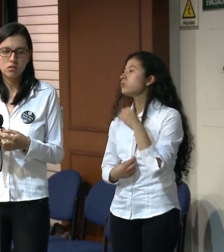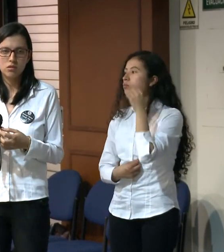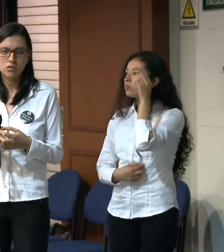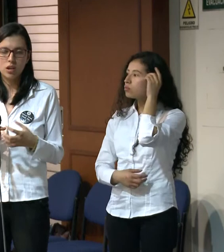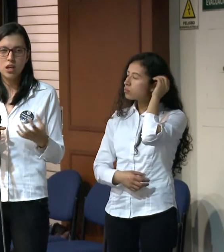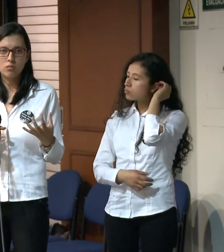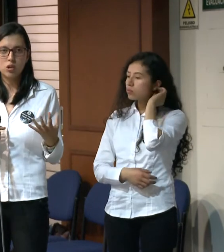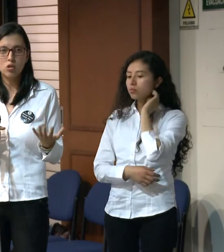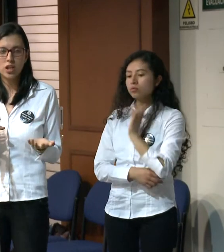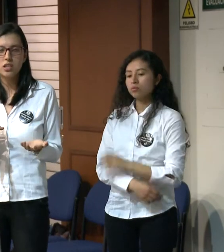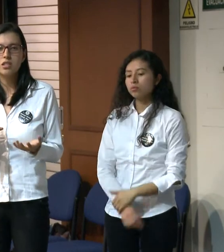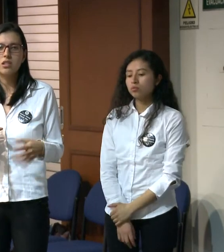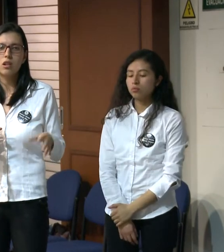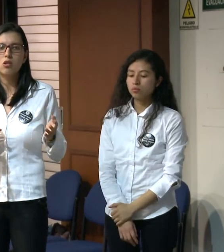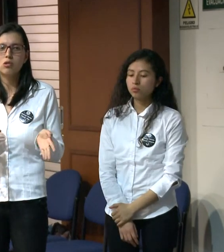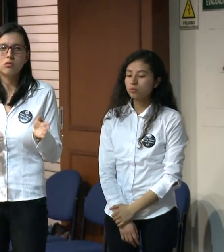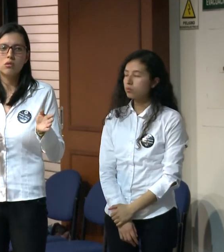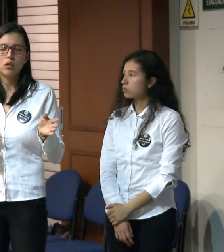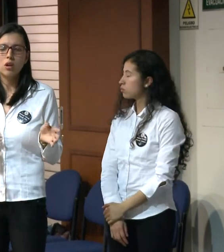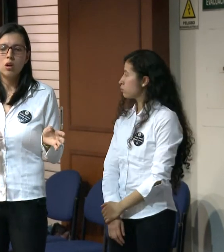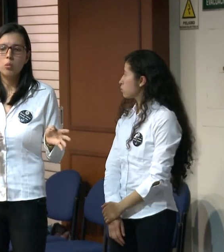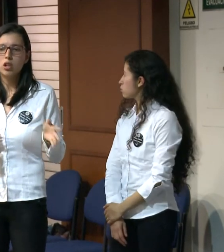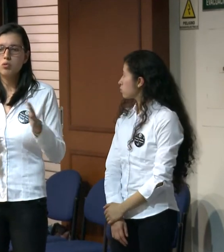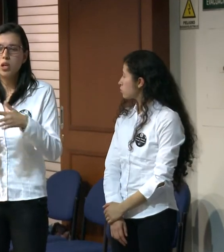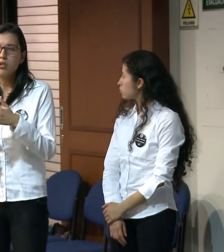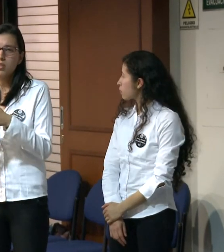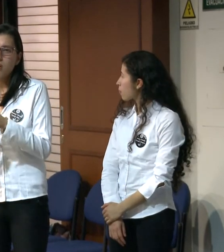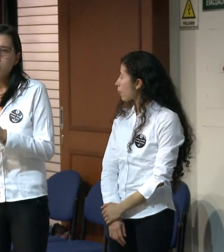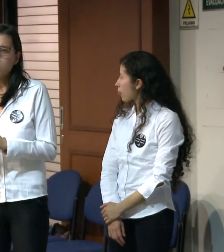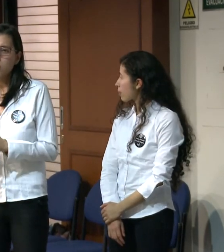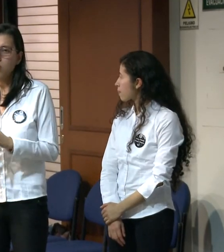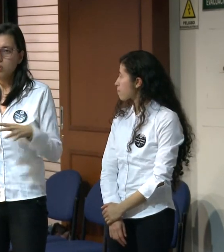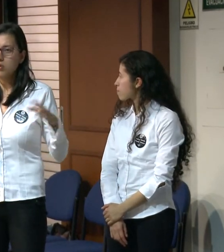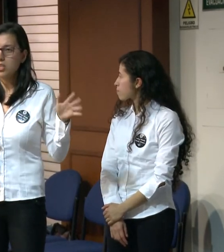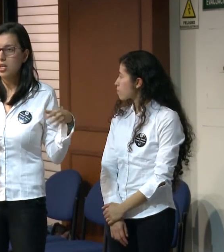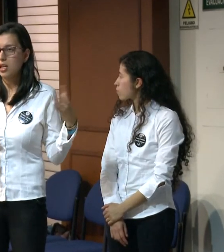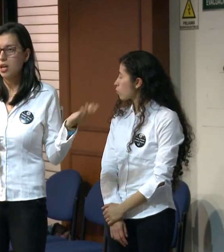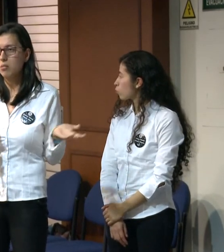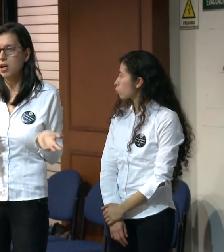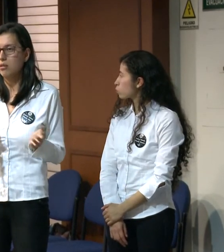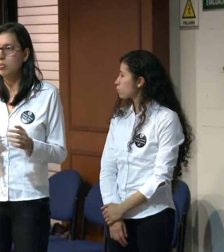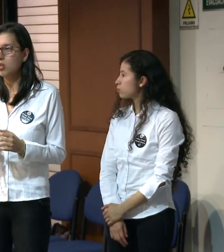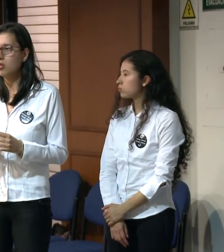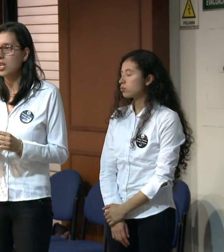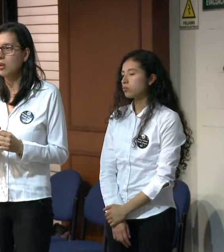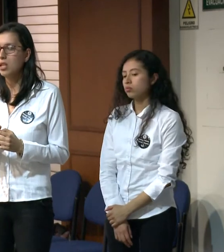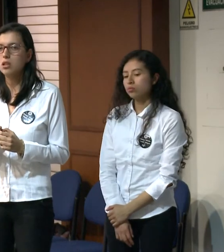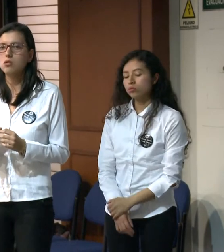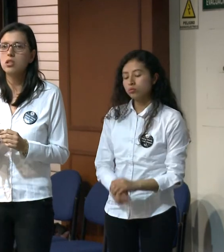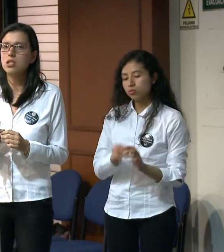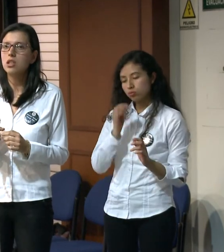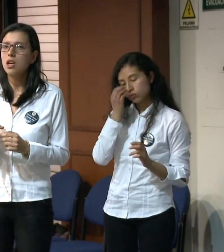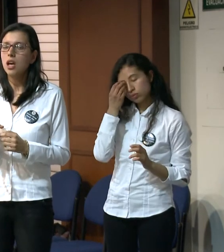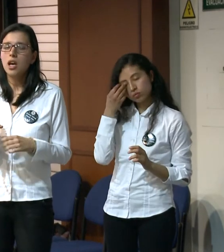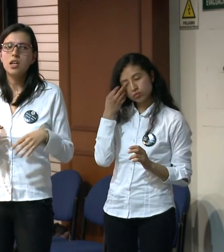pues contratistas, los periodos de trabajo son cortos y tienen que cambiar pues constantemente, entonces se